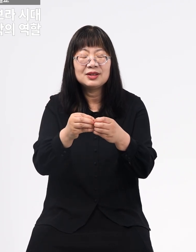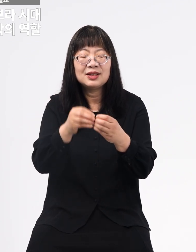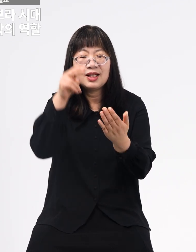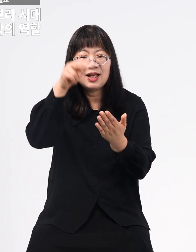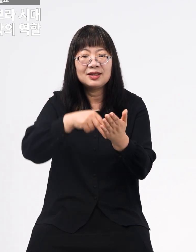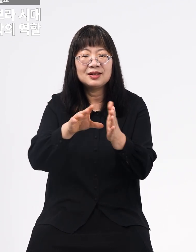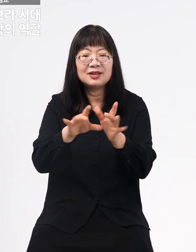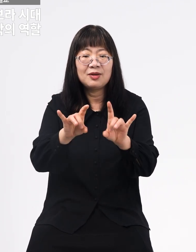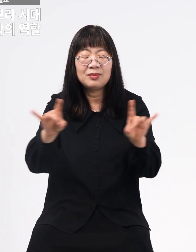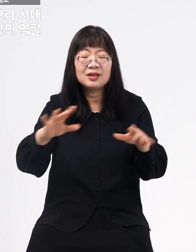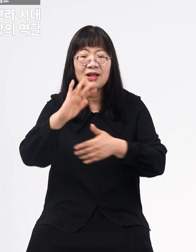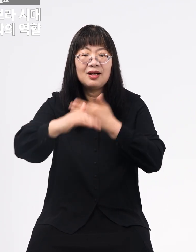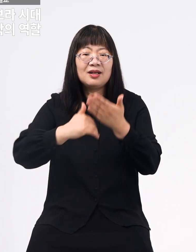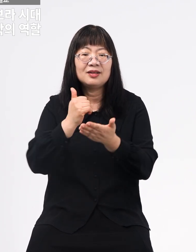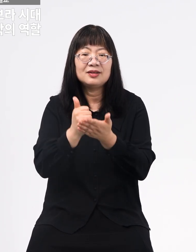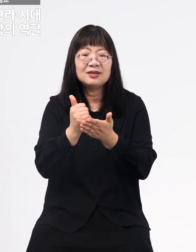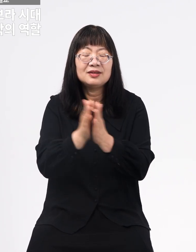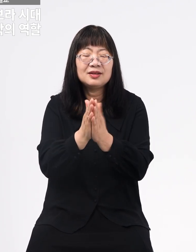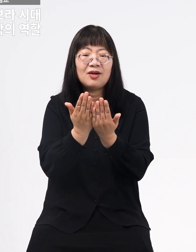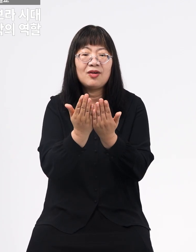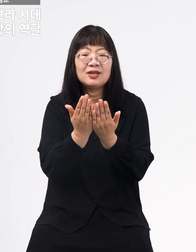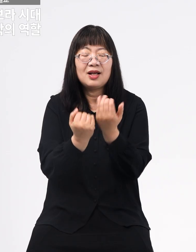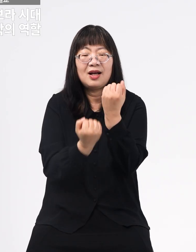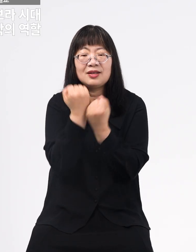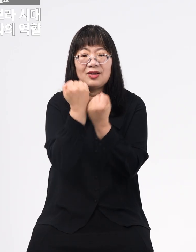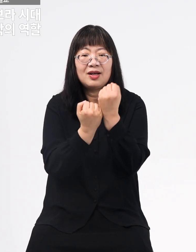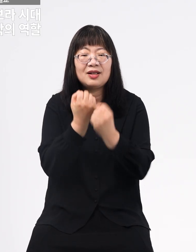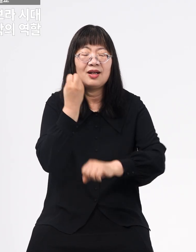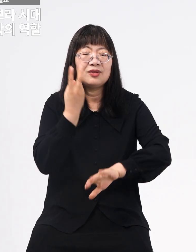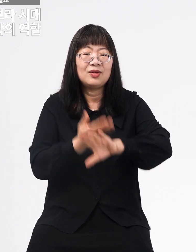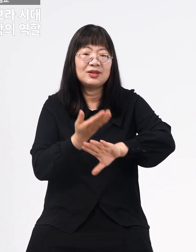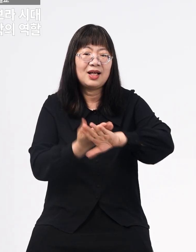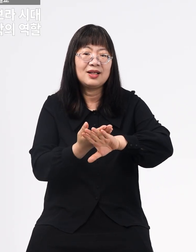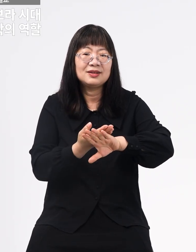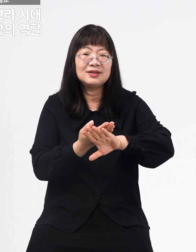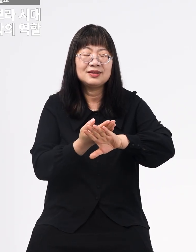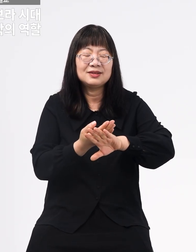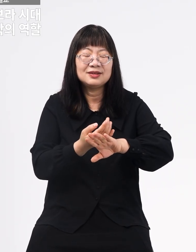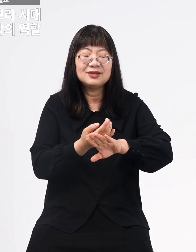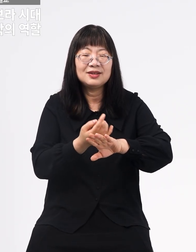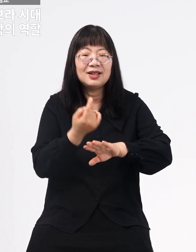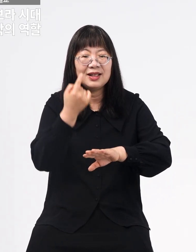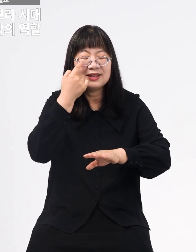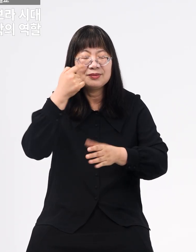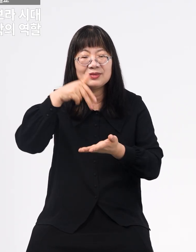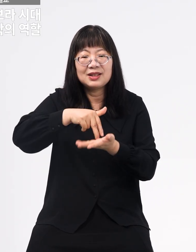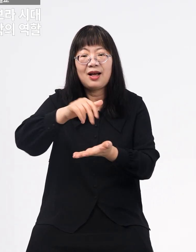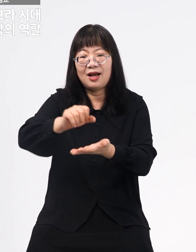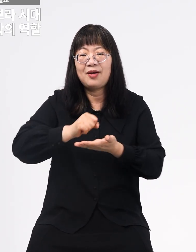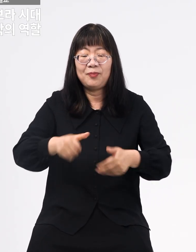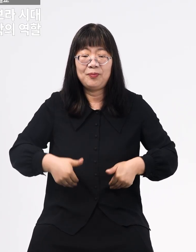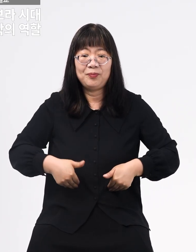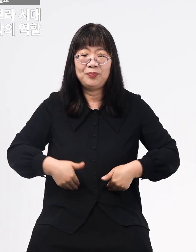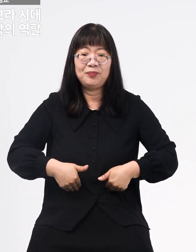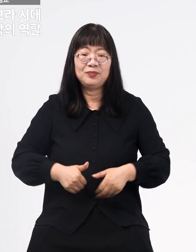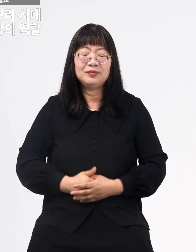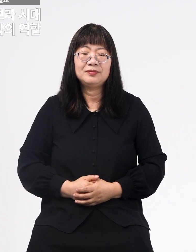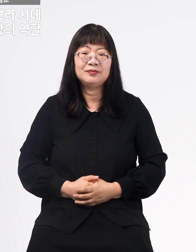때마다 성경을 해석하는 또 다른 시선을 가져야 됩니다.